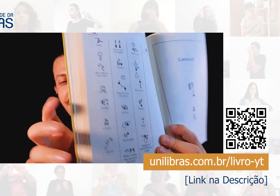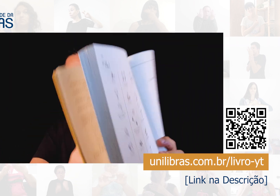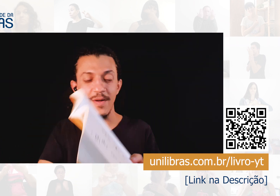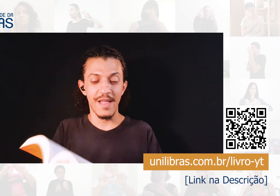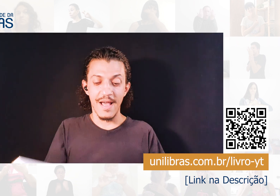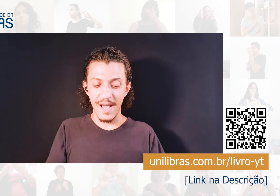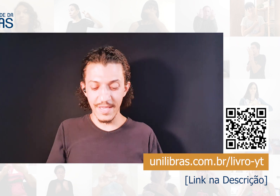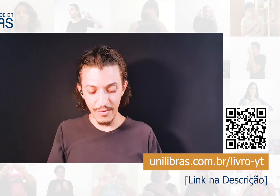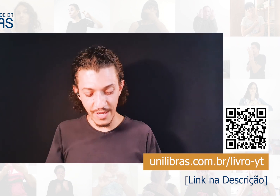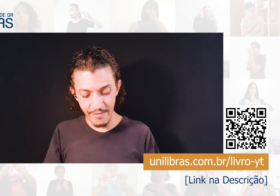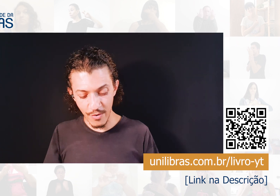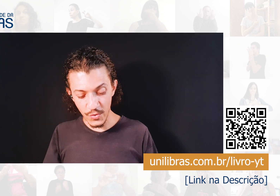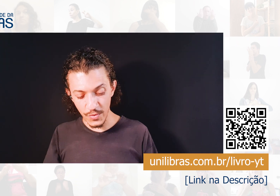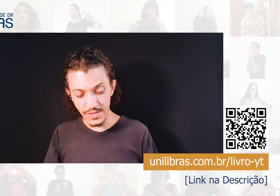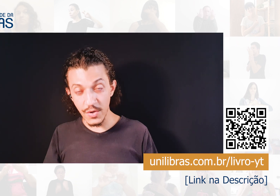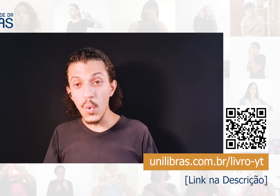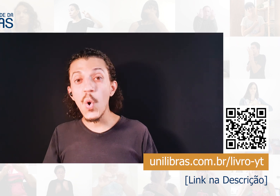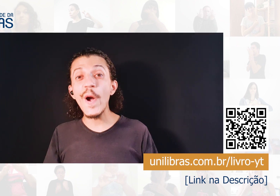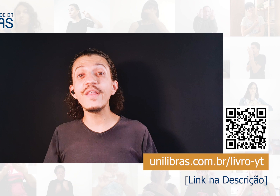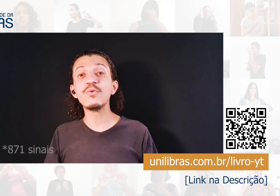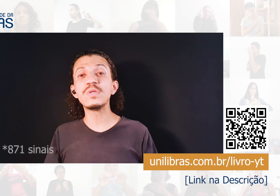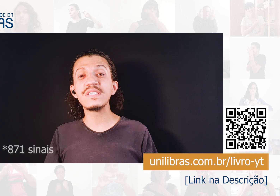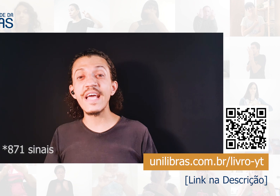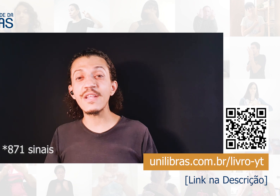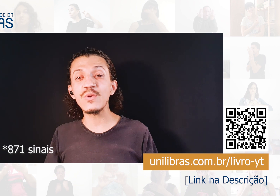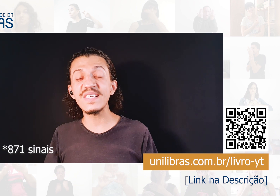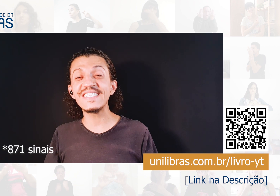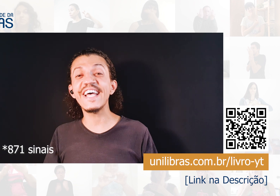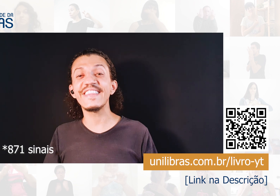vendo? Então, aqui no livro, ao todo, são